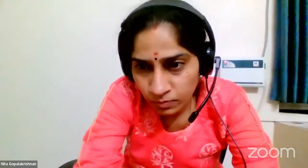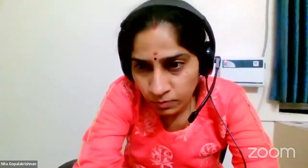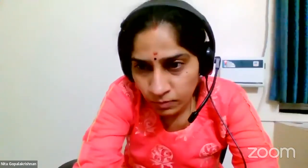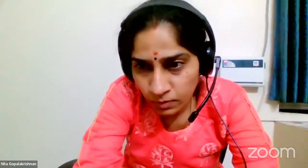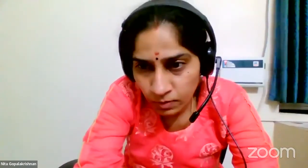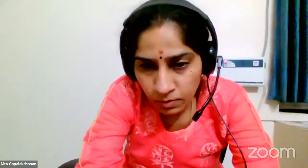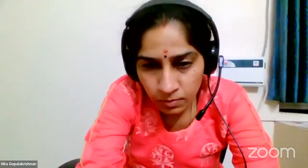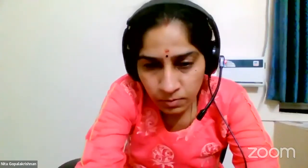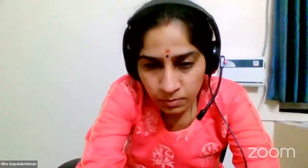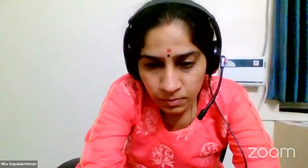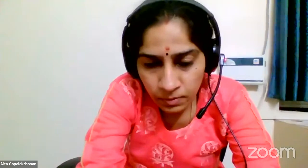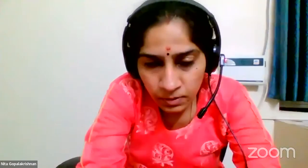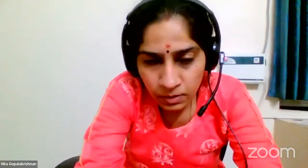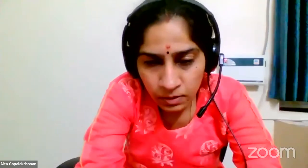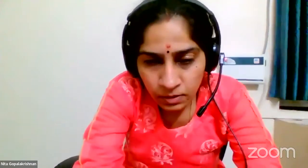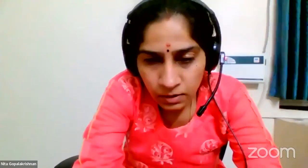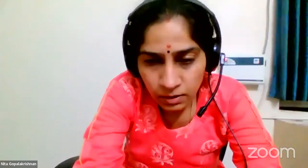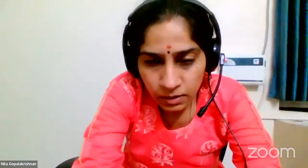गृहस्थ,